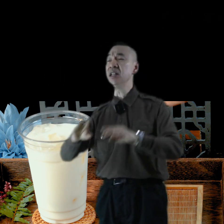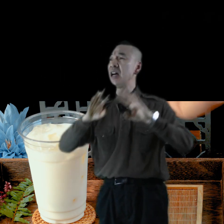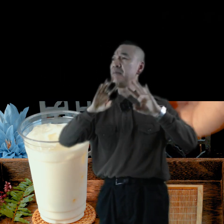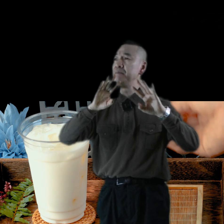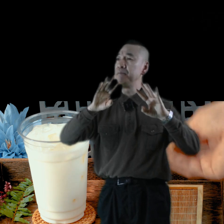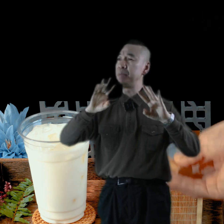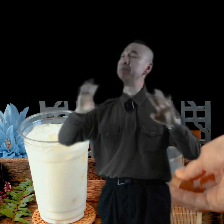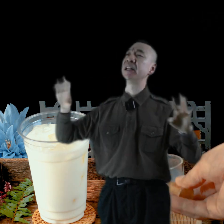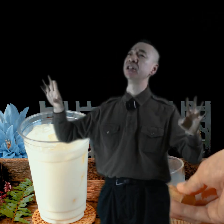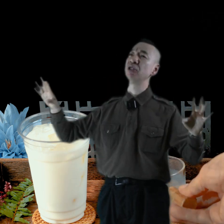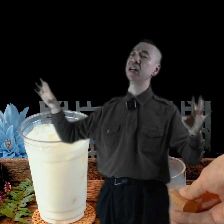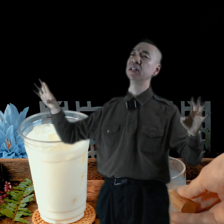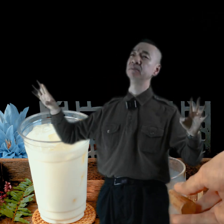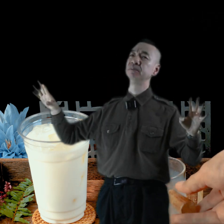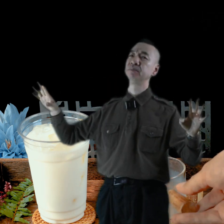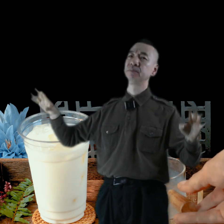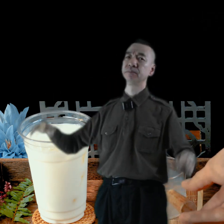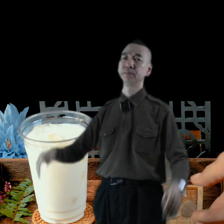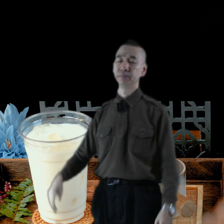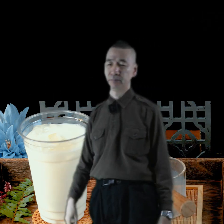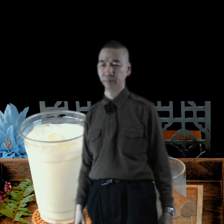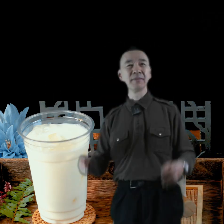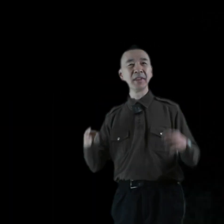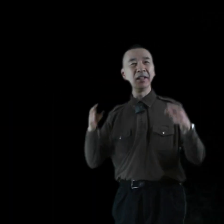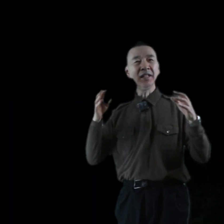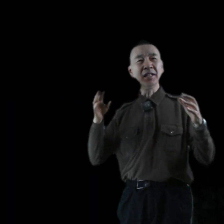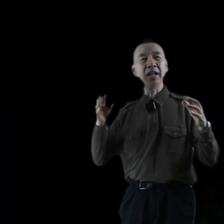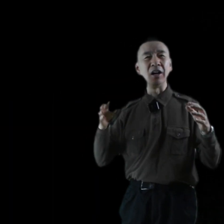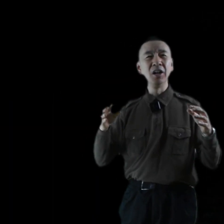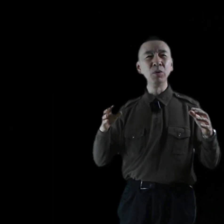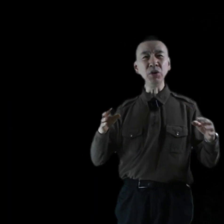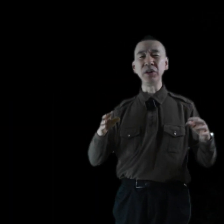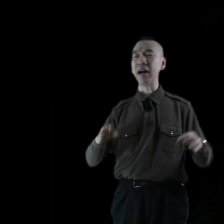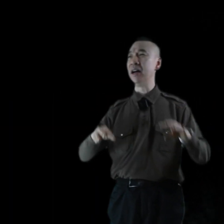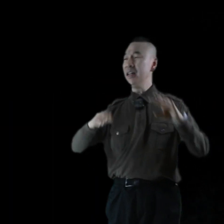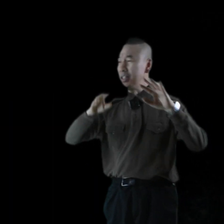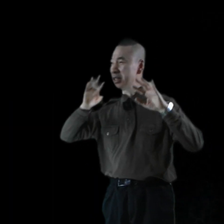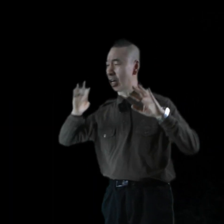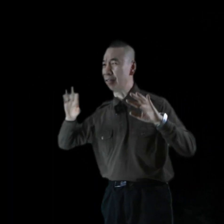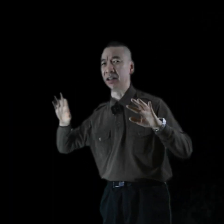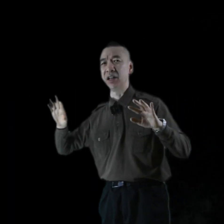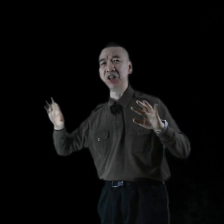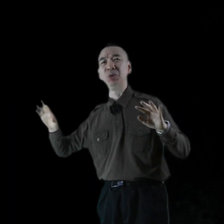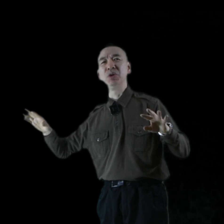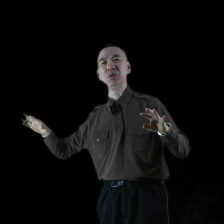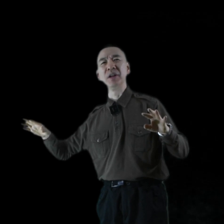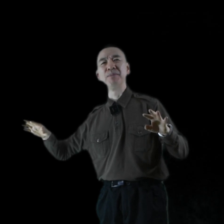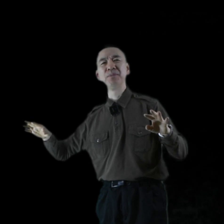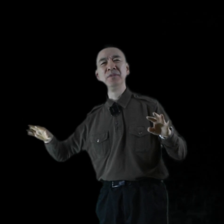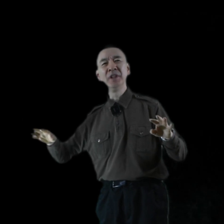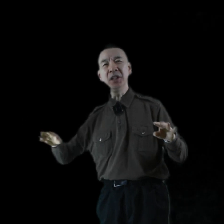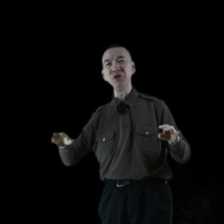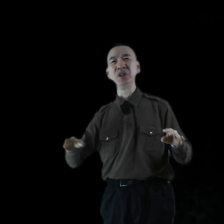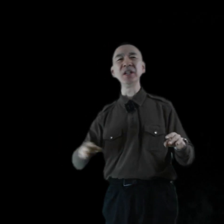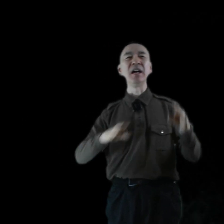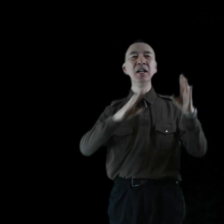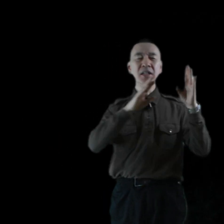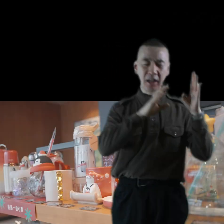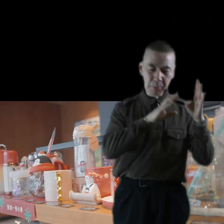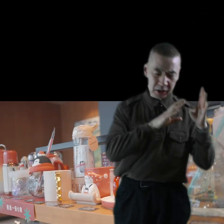响品牌的招商呢其实啊我倒觉得啊这些想法呢是多余的这个女性啊结不